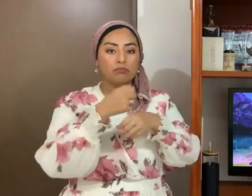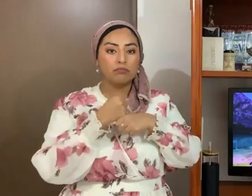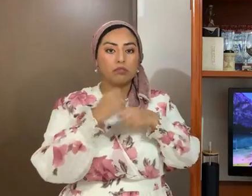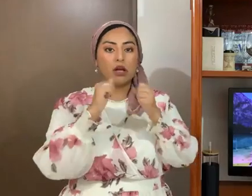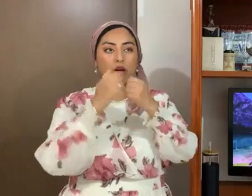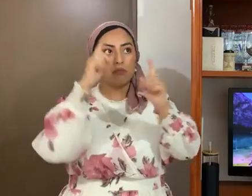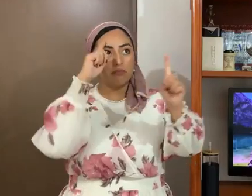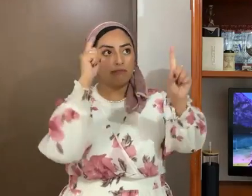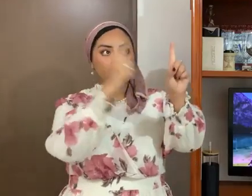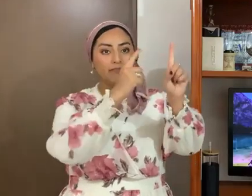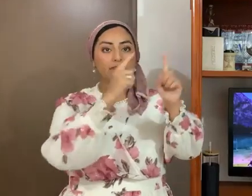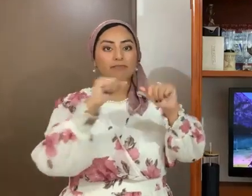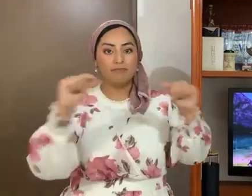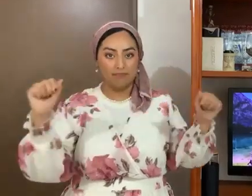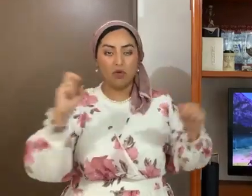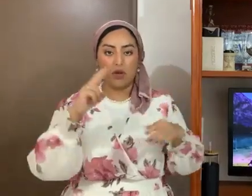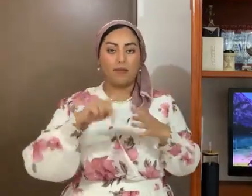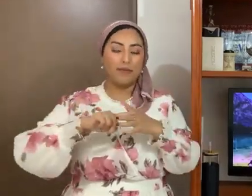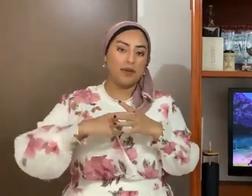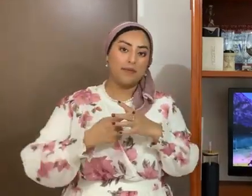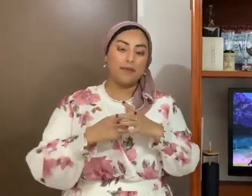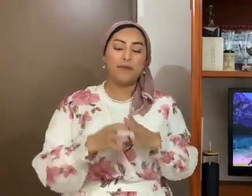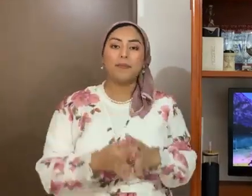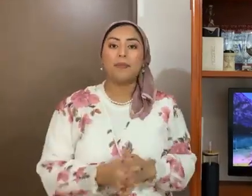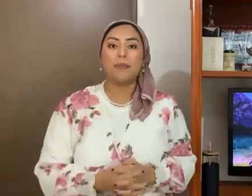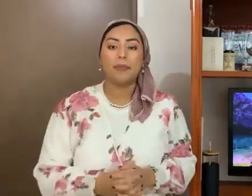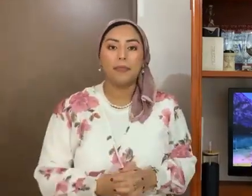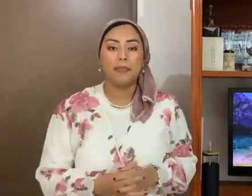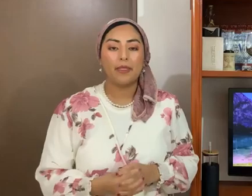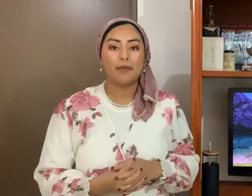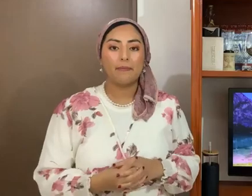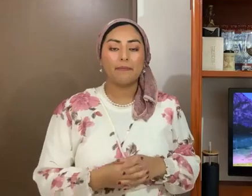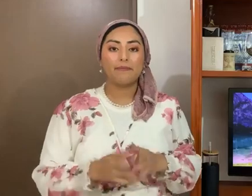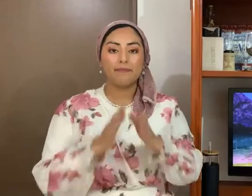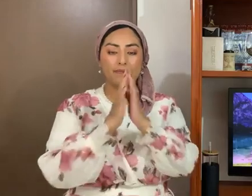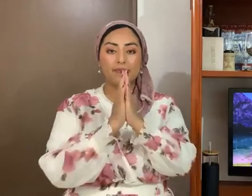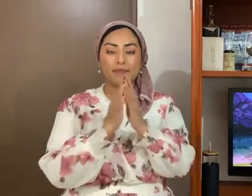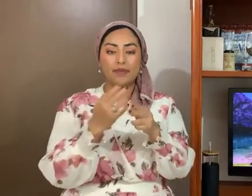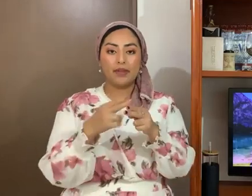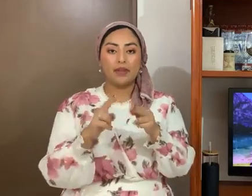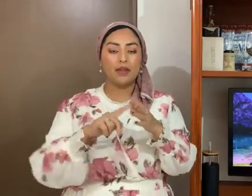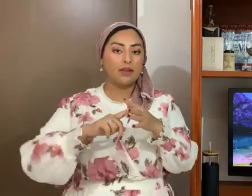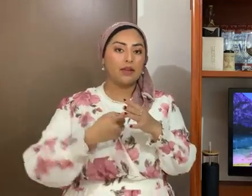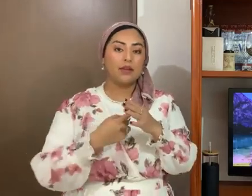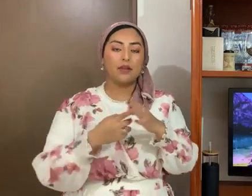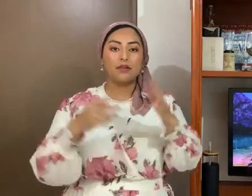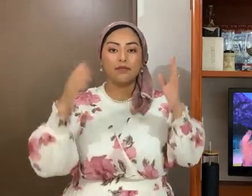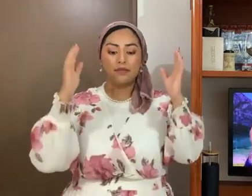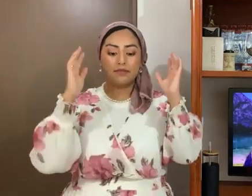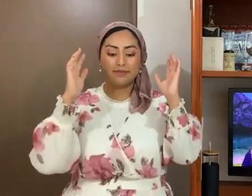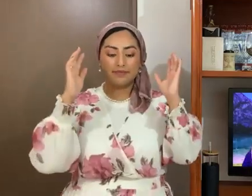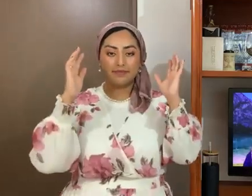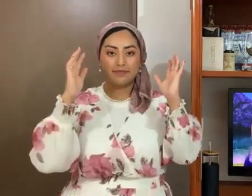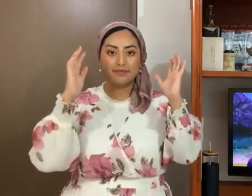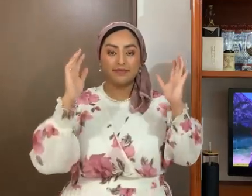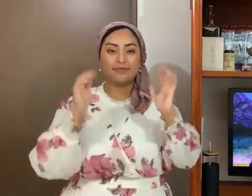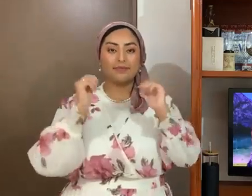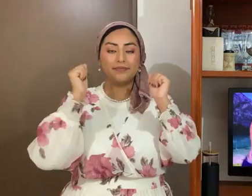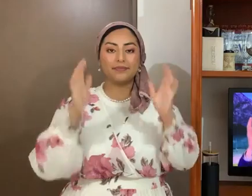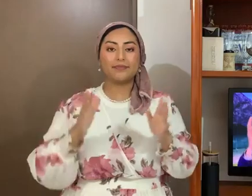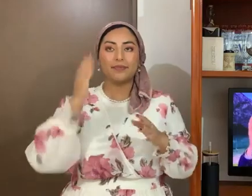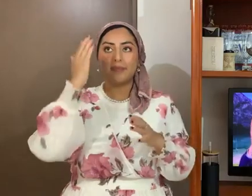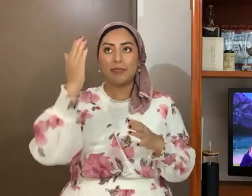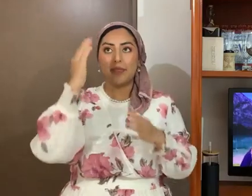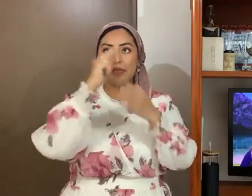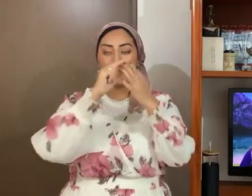de cómo las hagamos. Vamos a empezar, amados Ajim. Vamos a hacer una breve oración, iniciemos con gozo. Padre